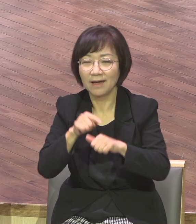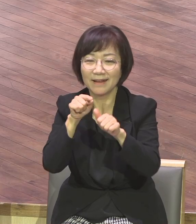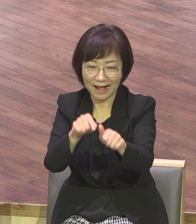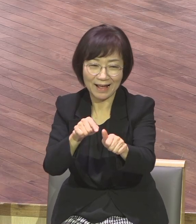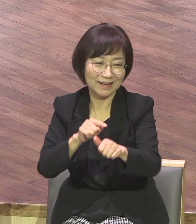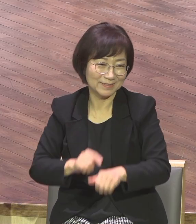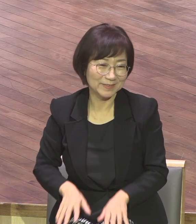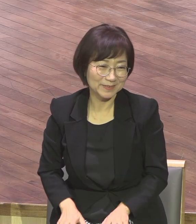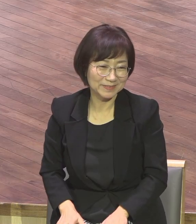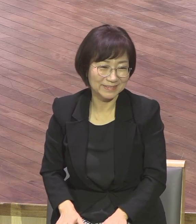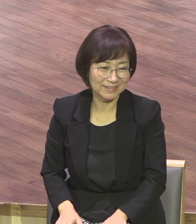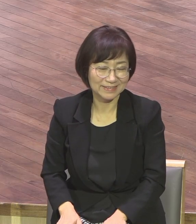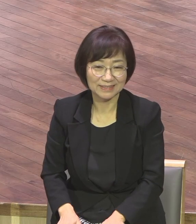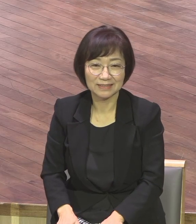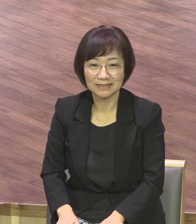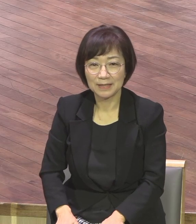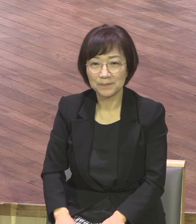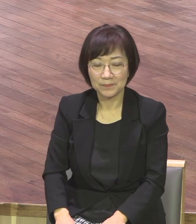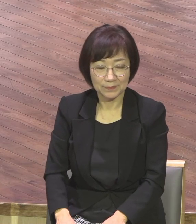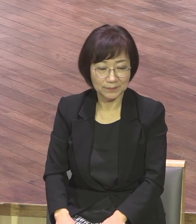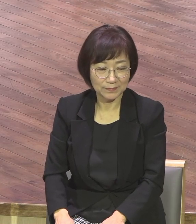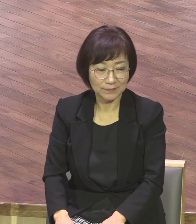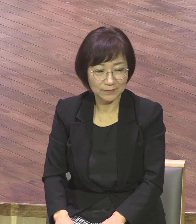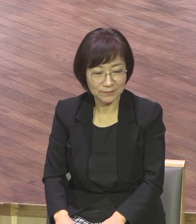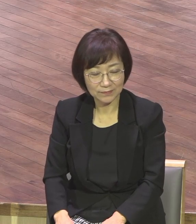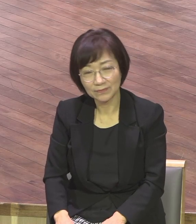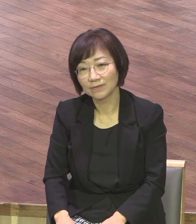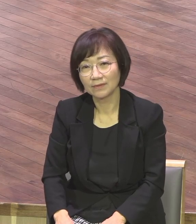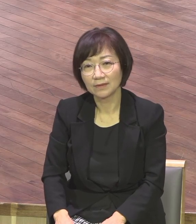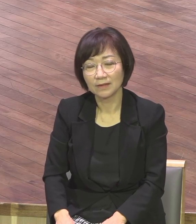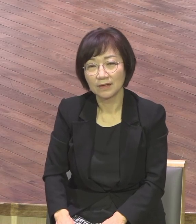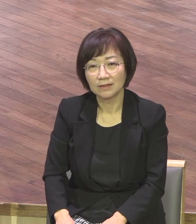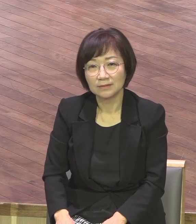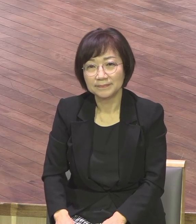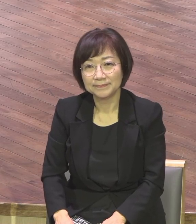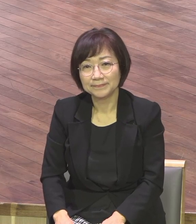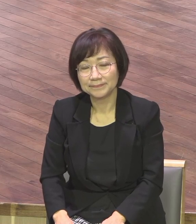원리스를 이루는 동역의 출정식이 그렇게 진행이